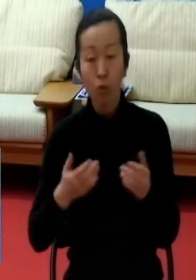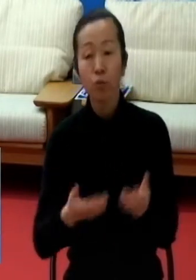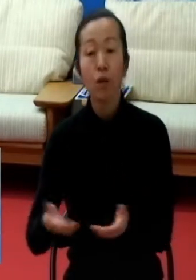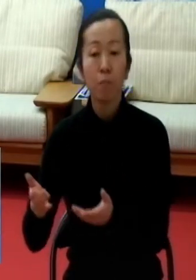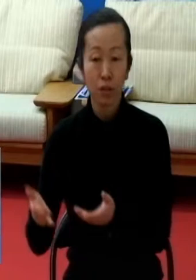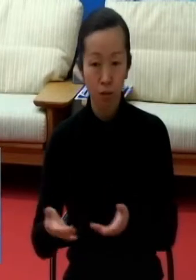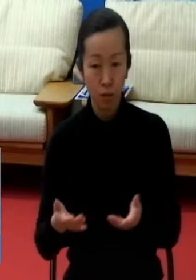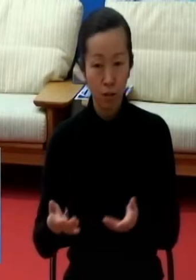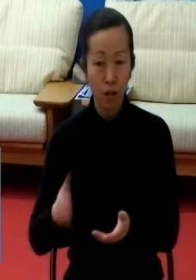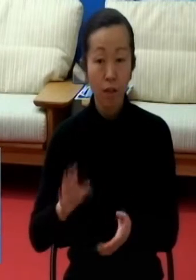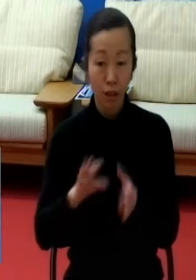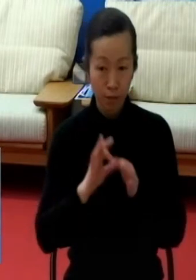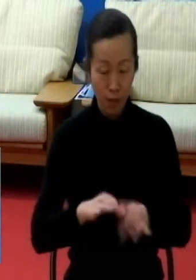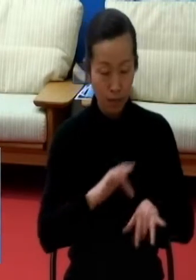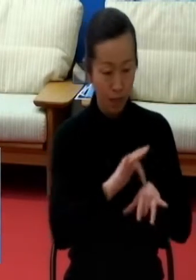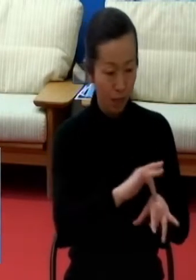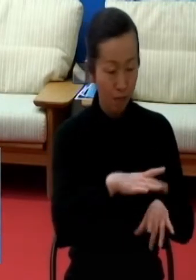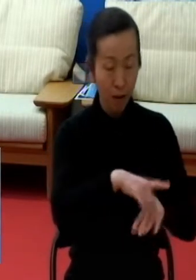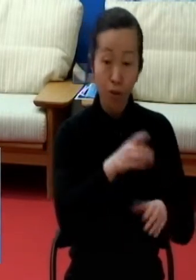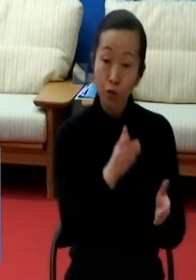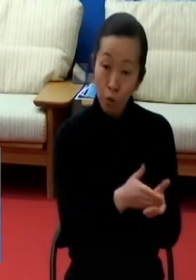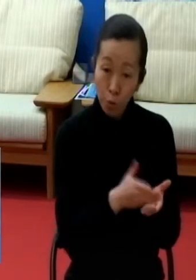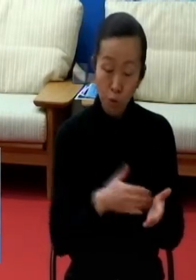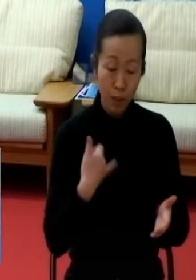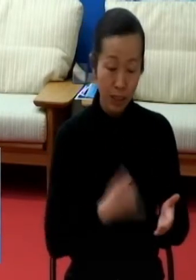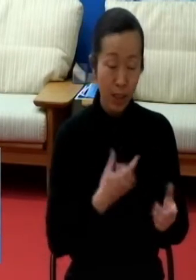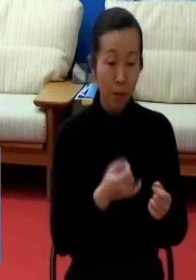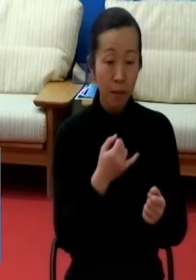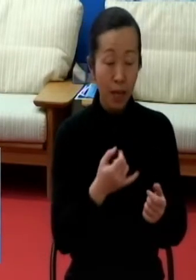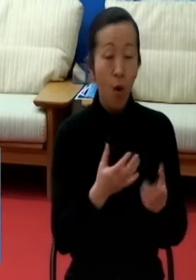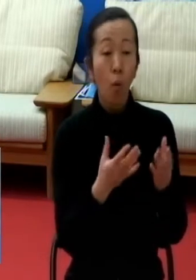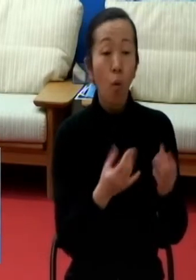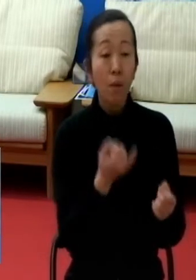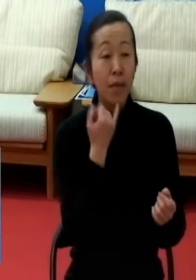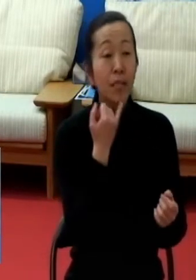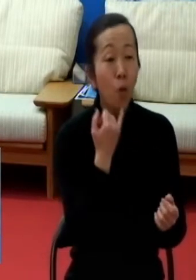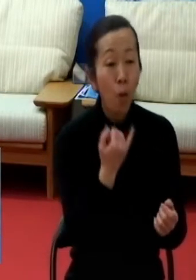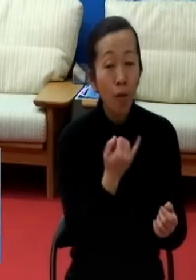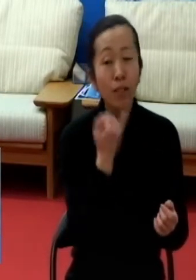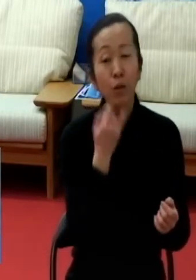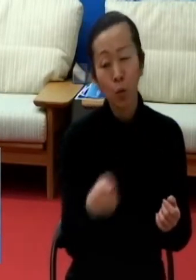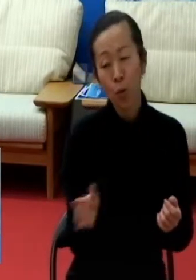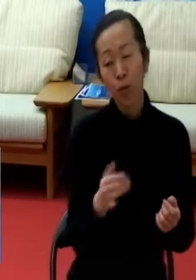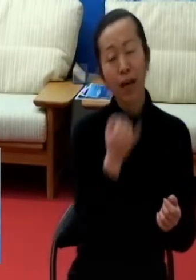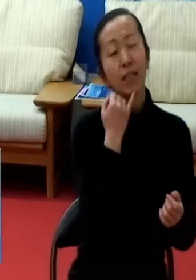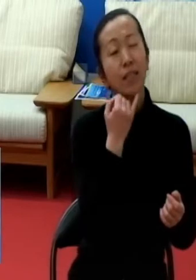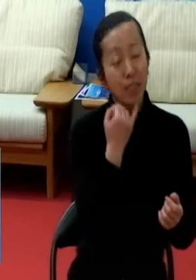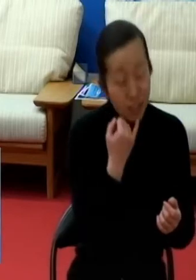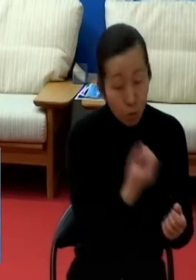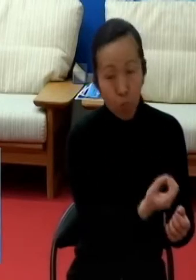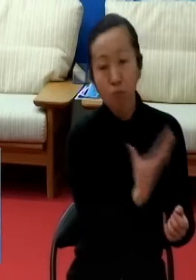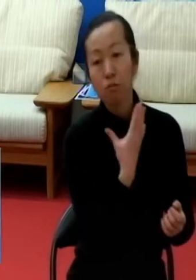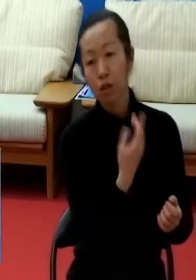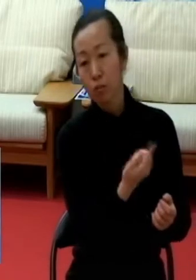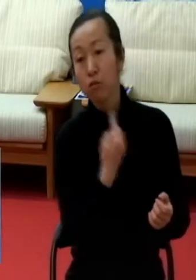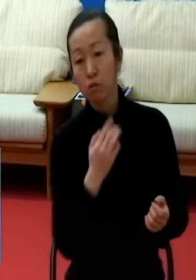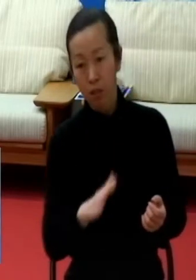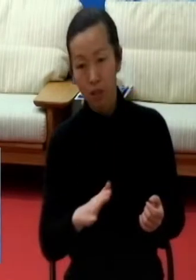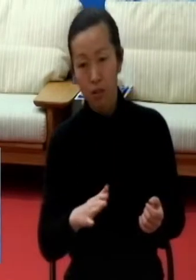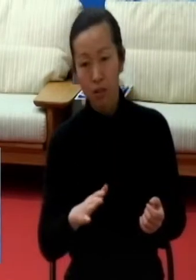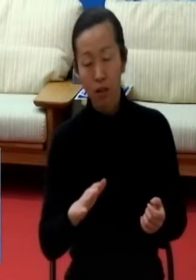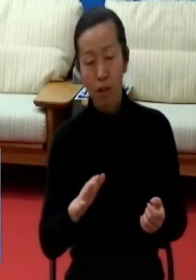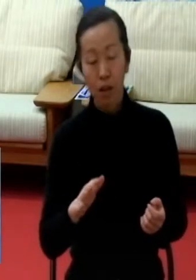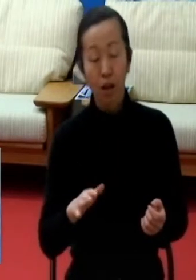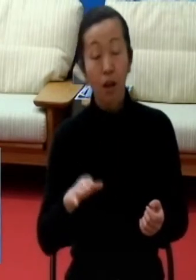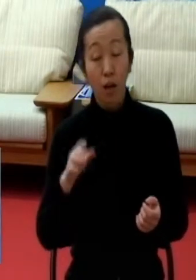인생에서 끝내라라고. ですから、サダは長論の人生で終わりなさいと。 하나님은 서론을 빨리 끝내고 본론으로 진입하라고. 神様は長論